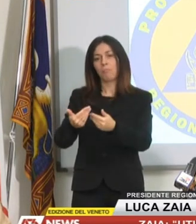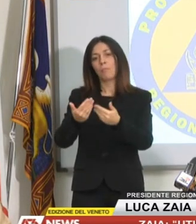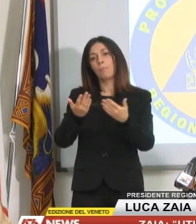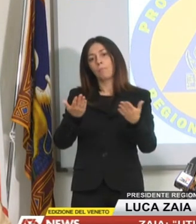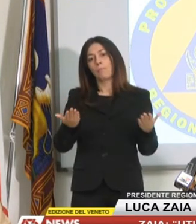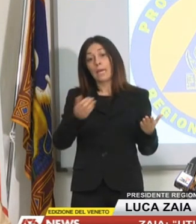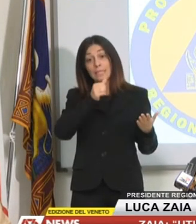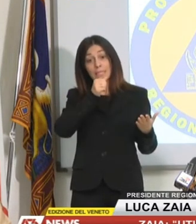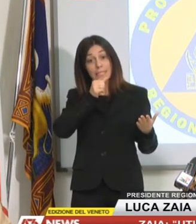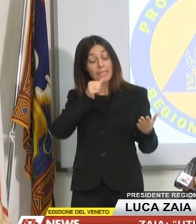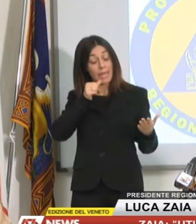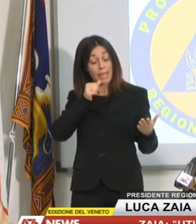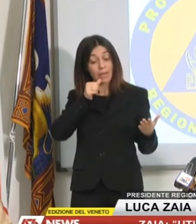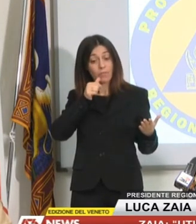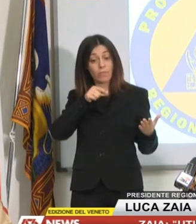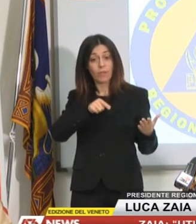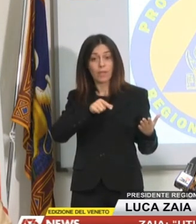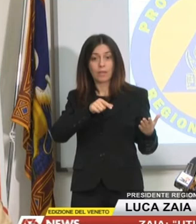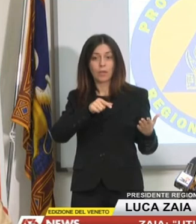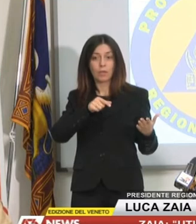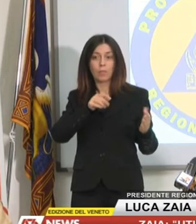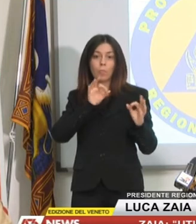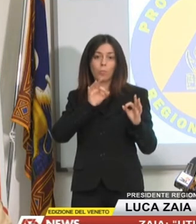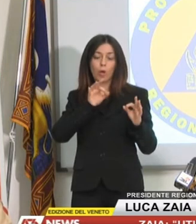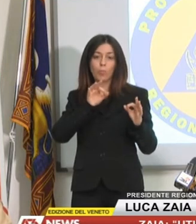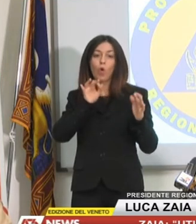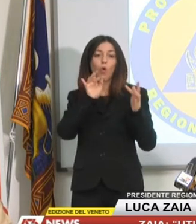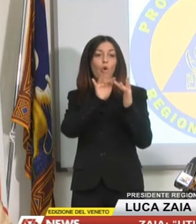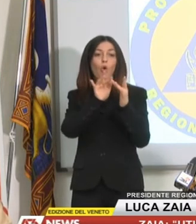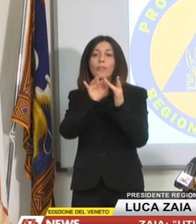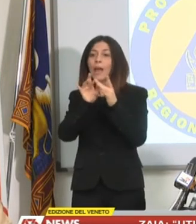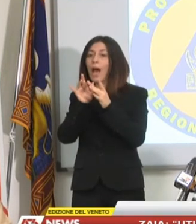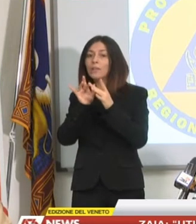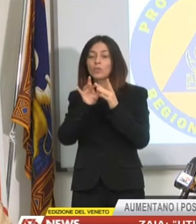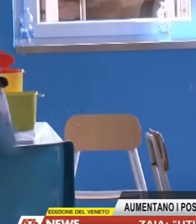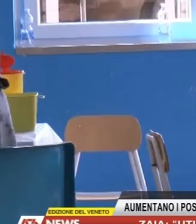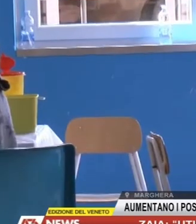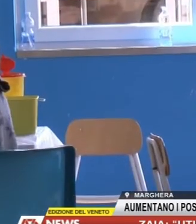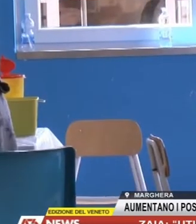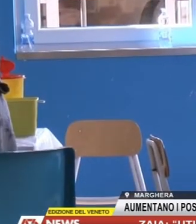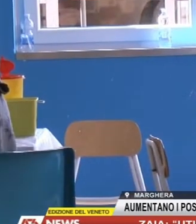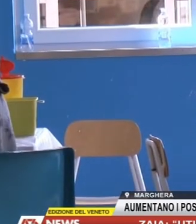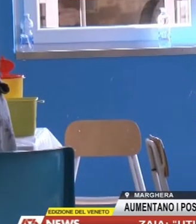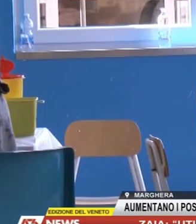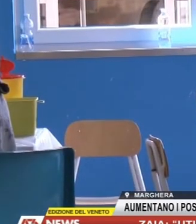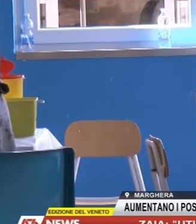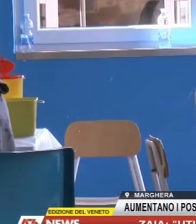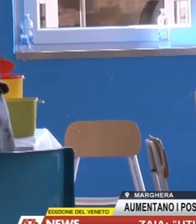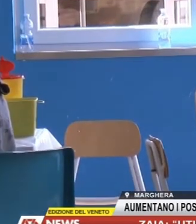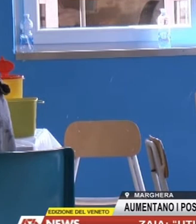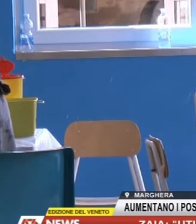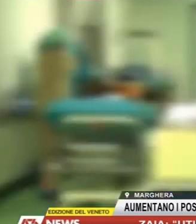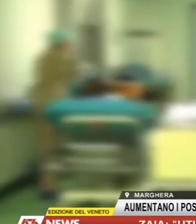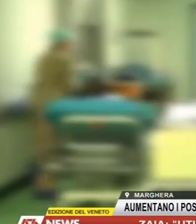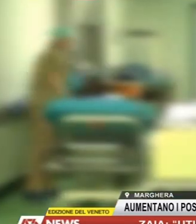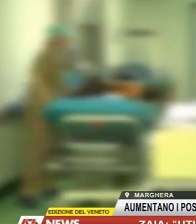a cercare di creare meno possibilità di contatto possibile tra i cittadini. All'impennata di positivi dell'ultimo periodo